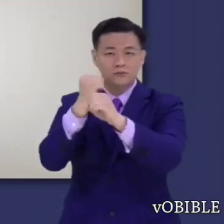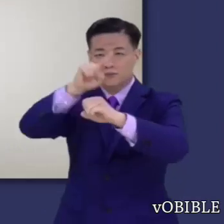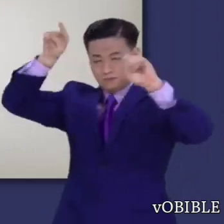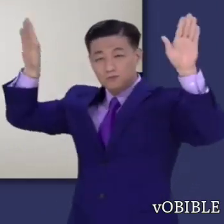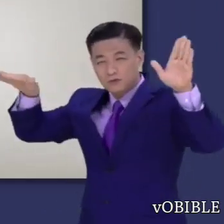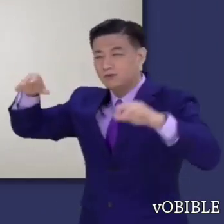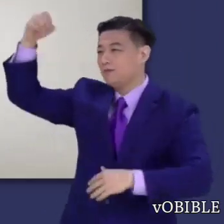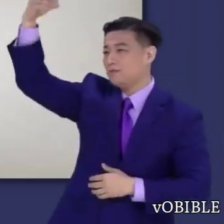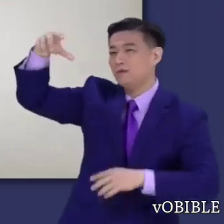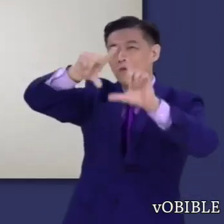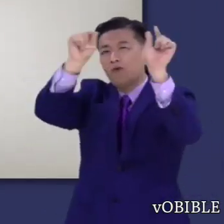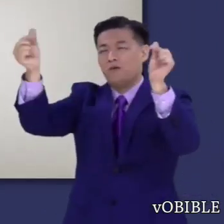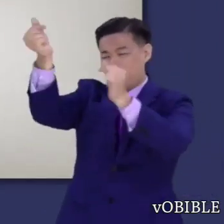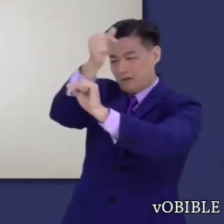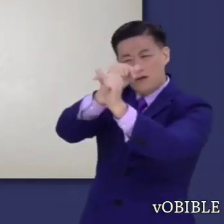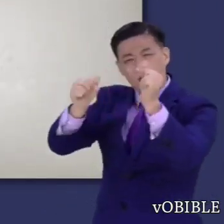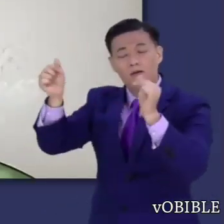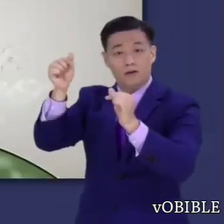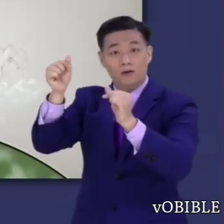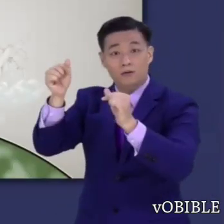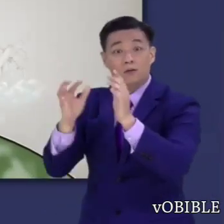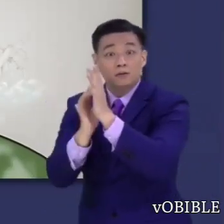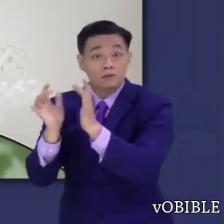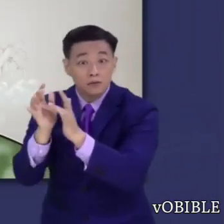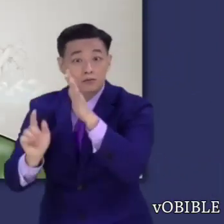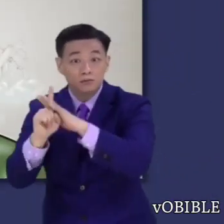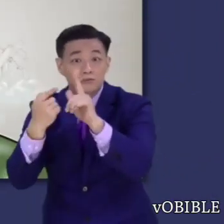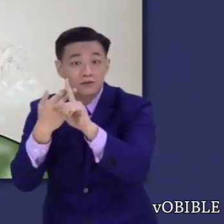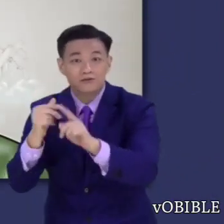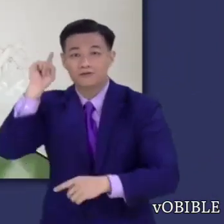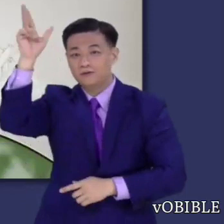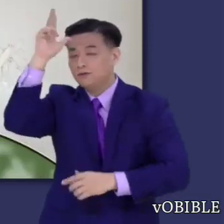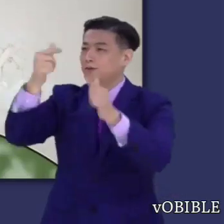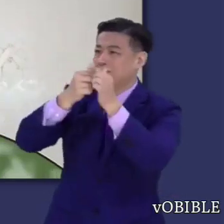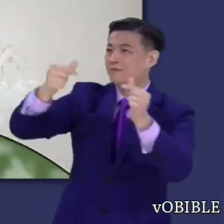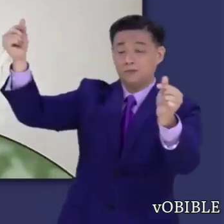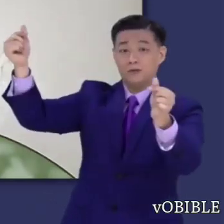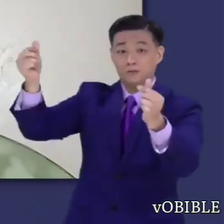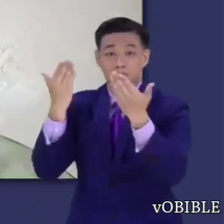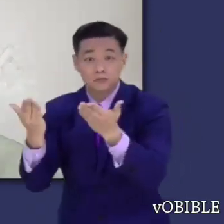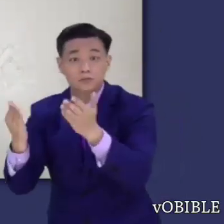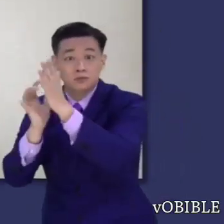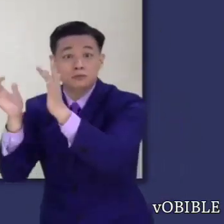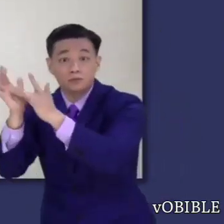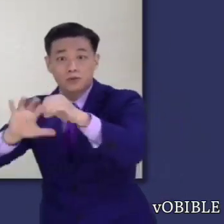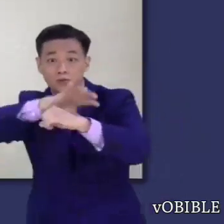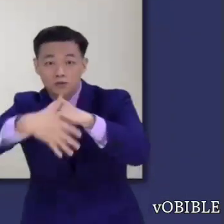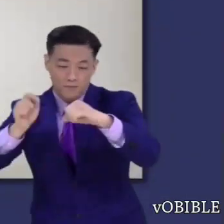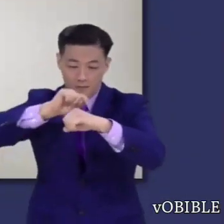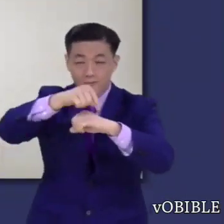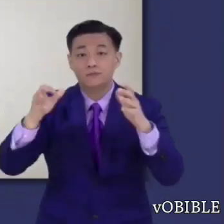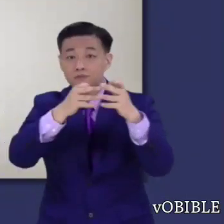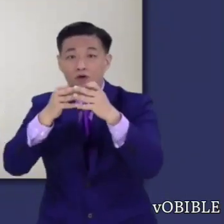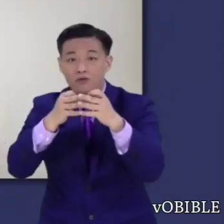上帝的形象，是受造物中的头生子。上帝通过耶稣创造了万物。另外，